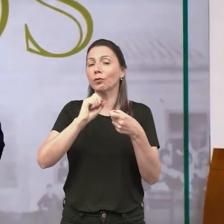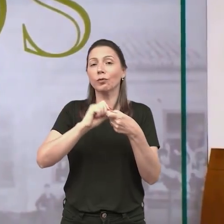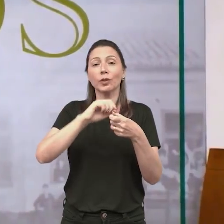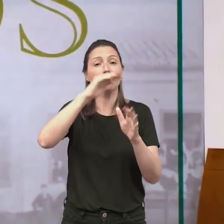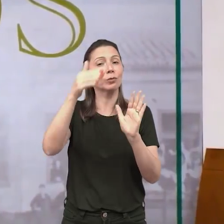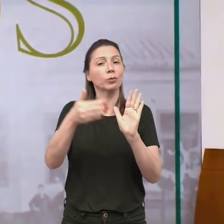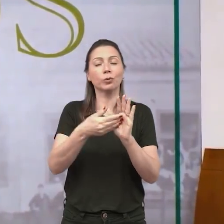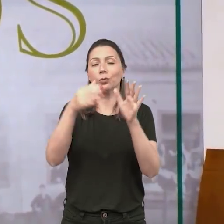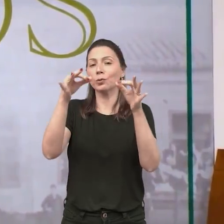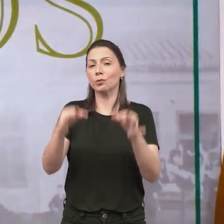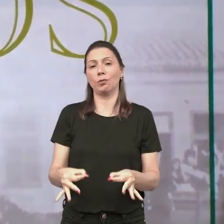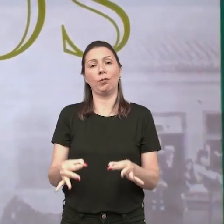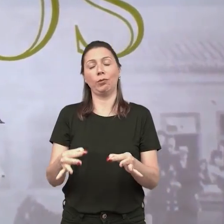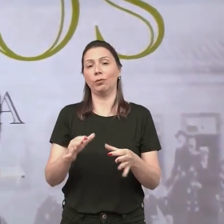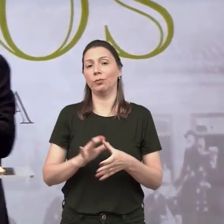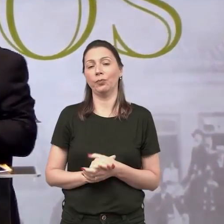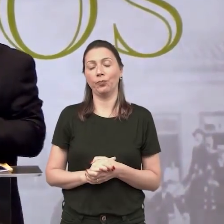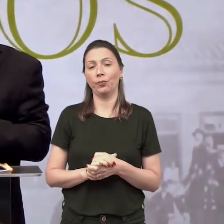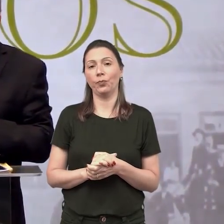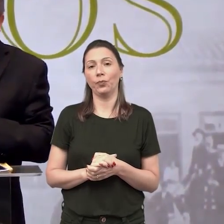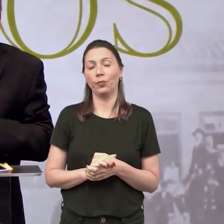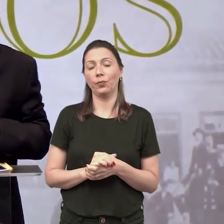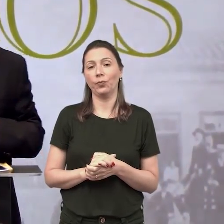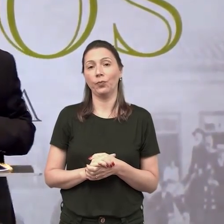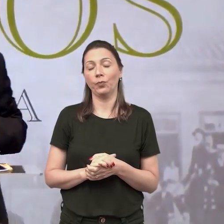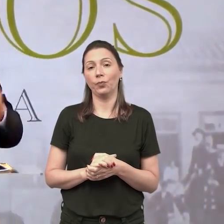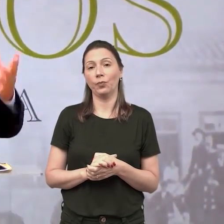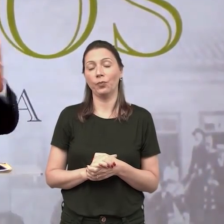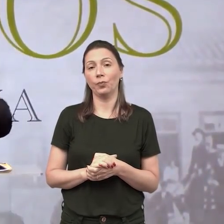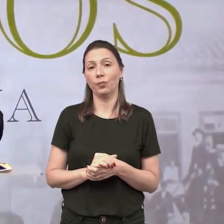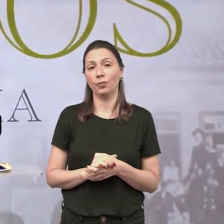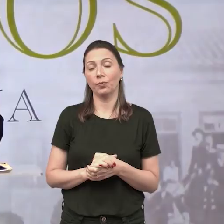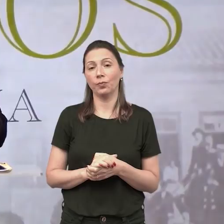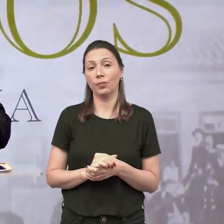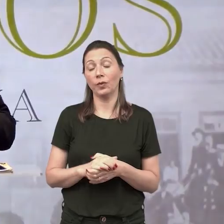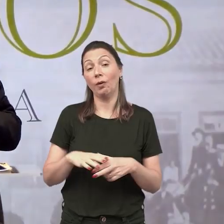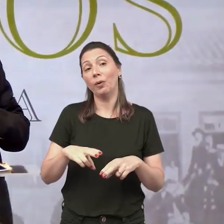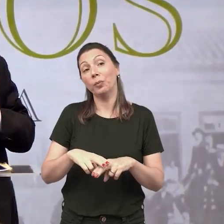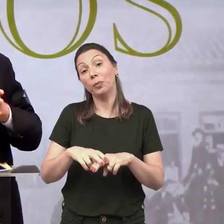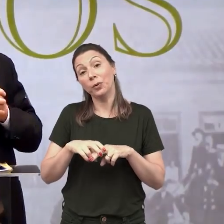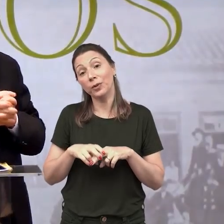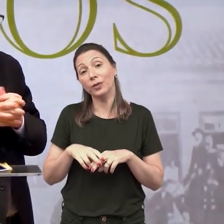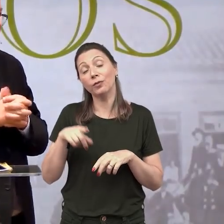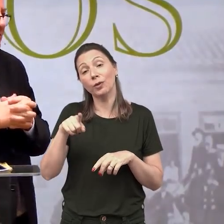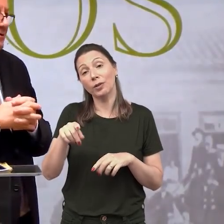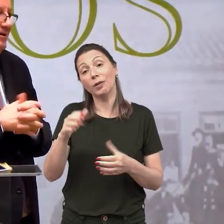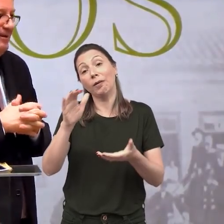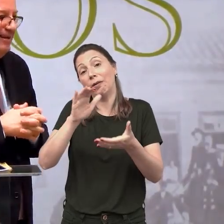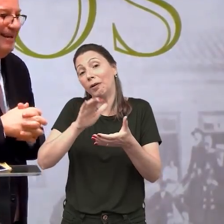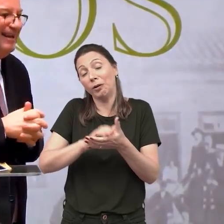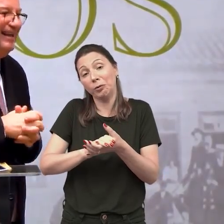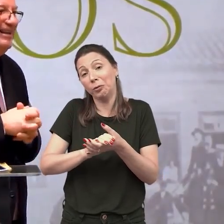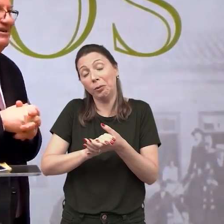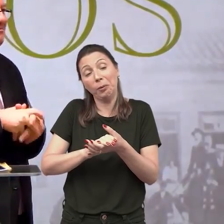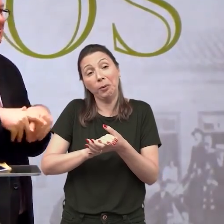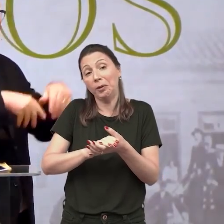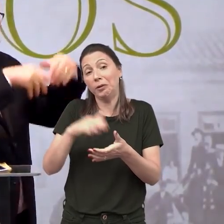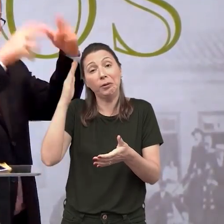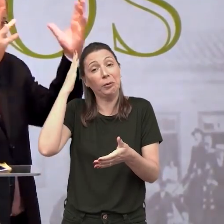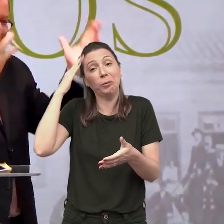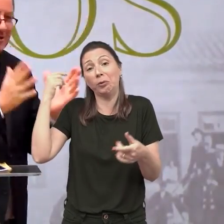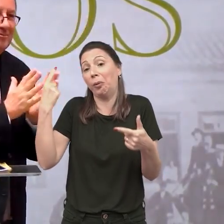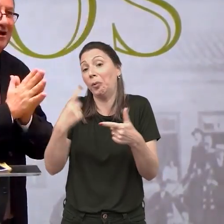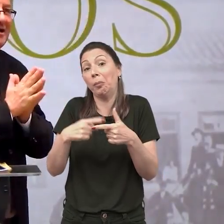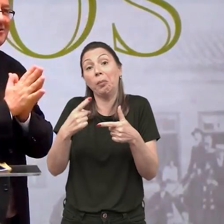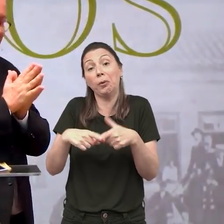sentido. Tá certo? Por isso que você casou, você não sabe porque está casado até hoje. E por